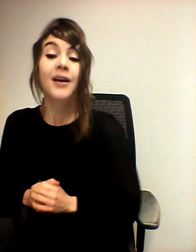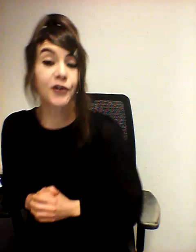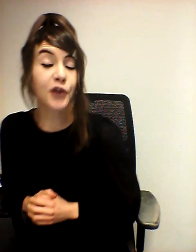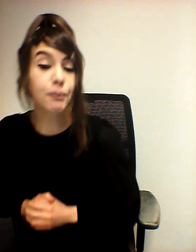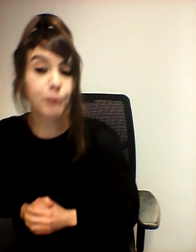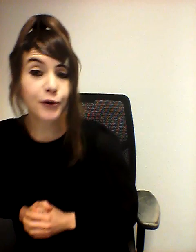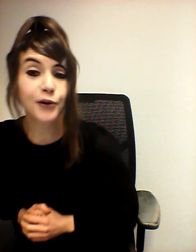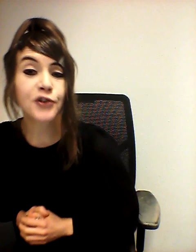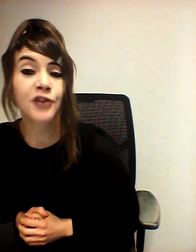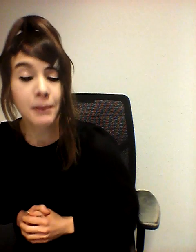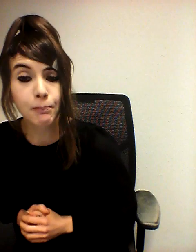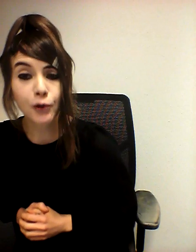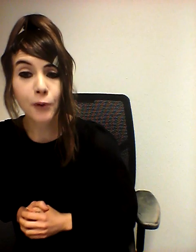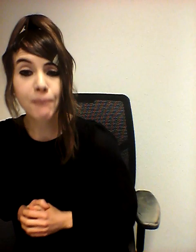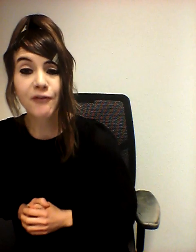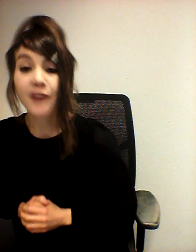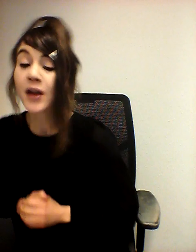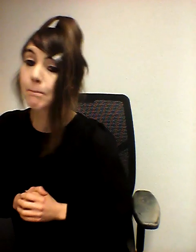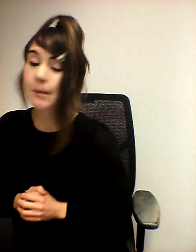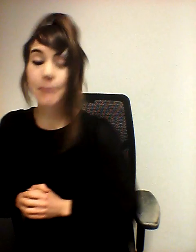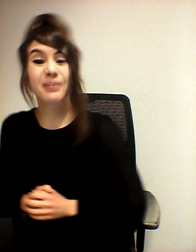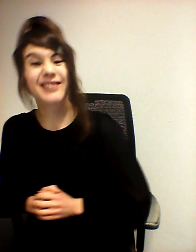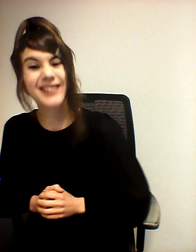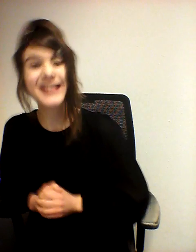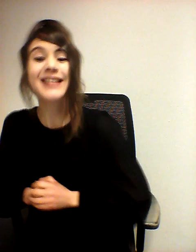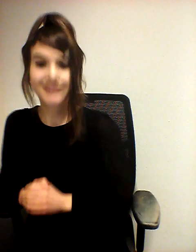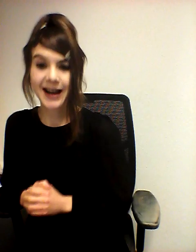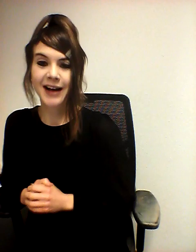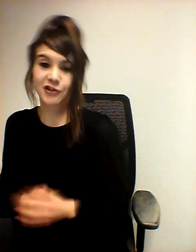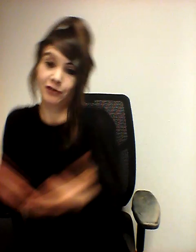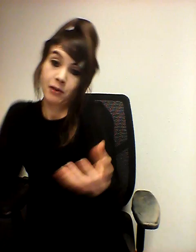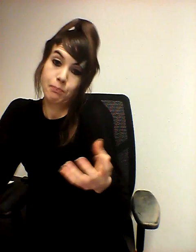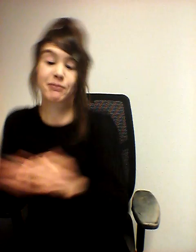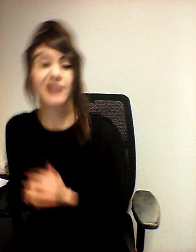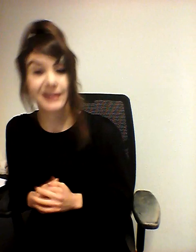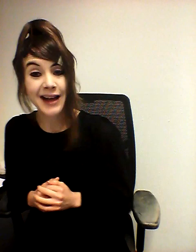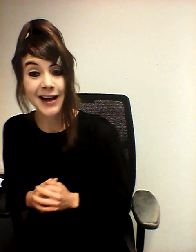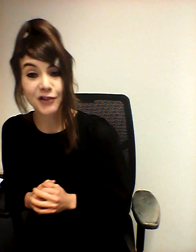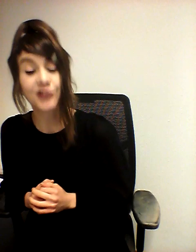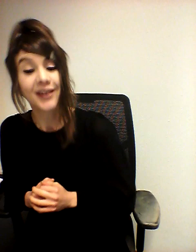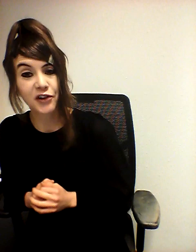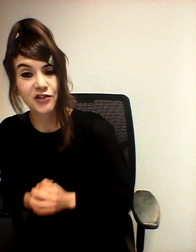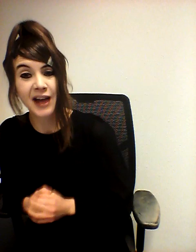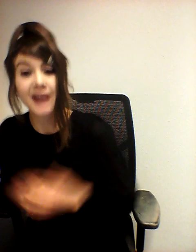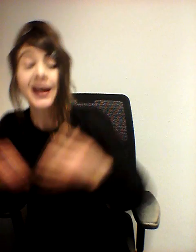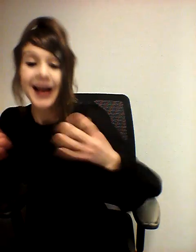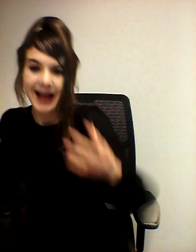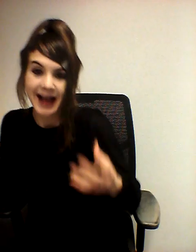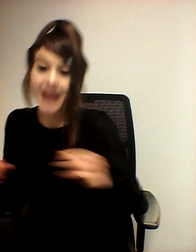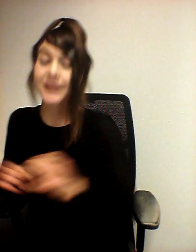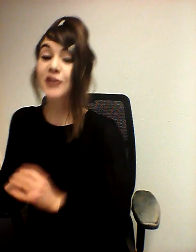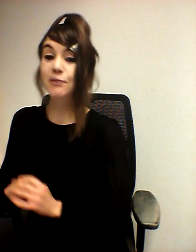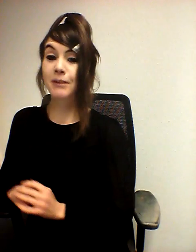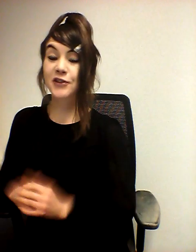Dat gebeurt met behulp van peptidazen. Peptidazen, dat zijn